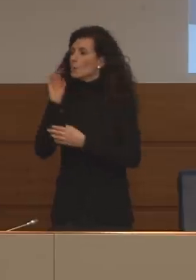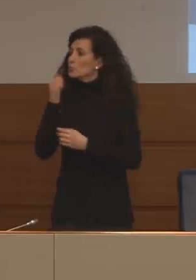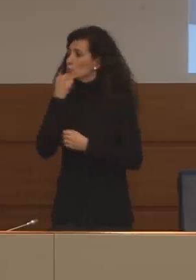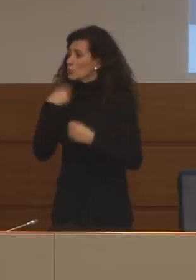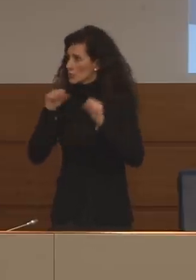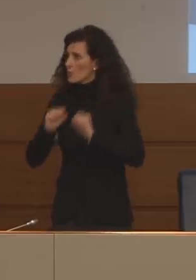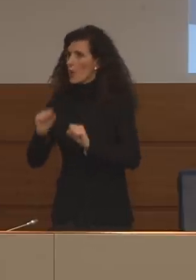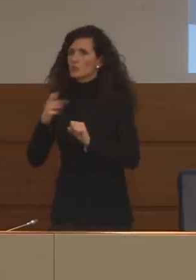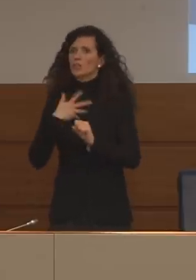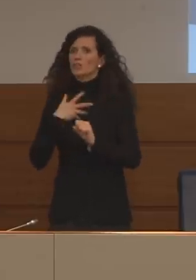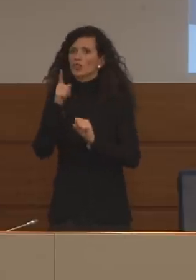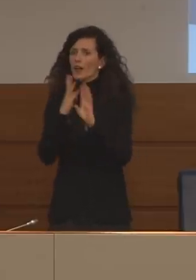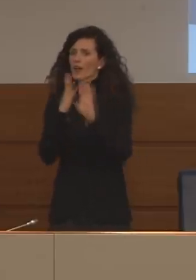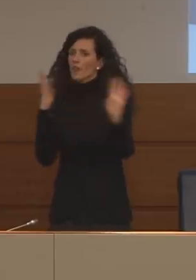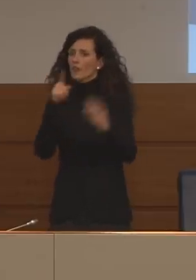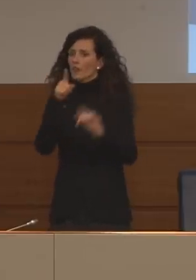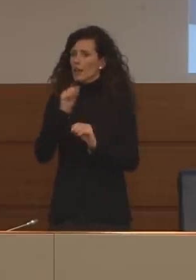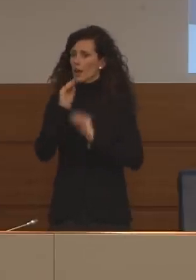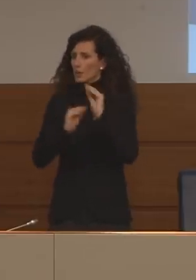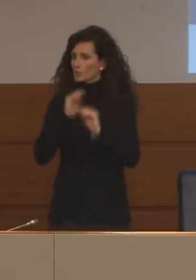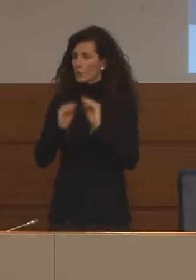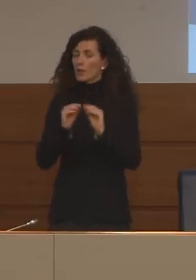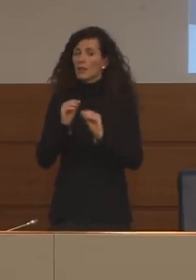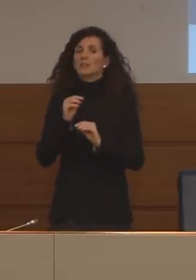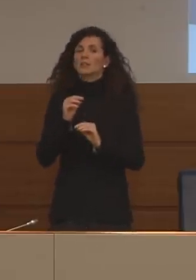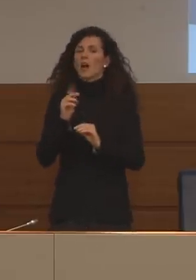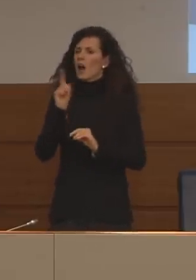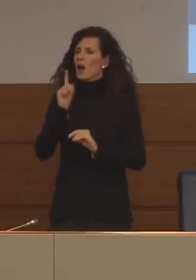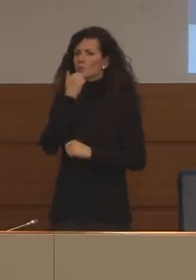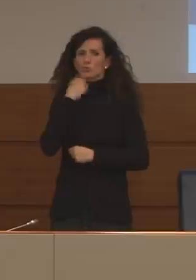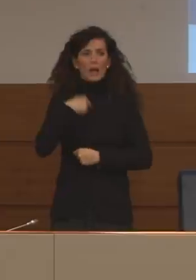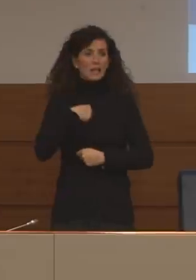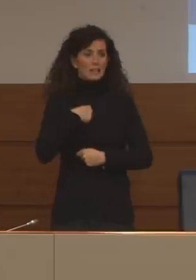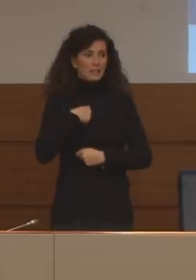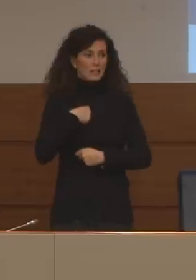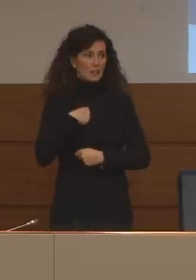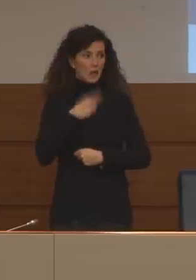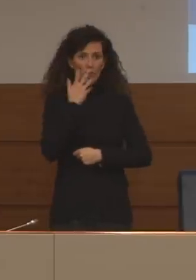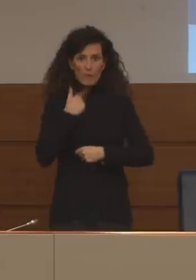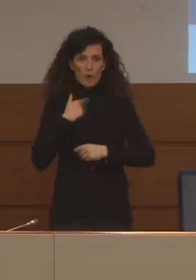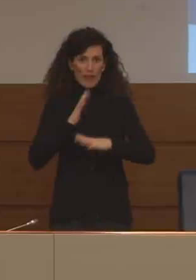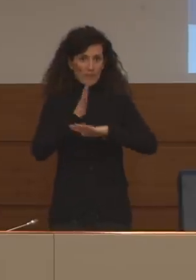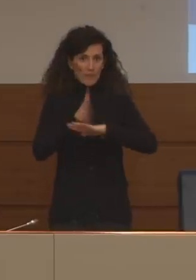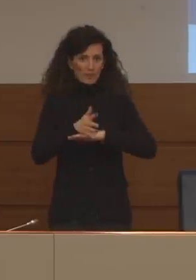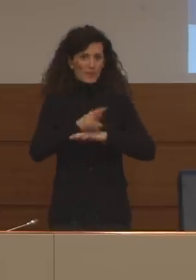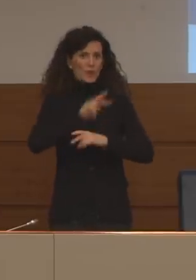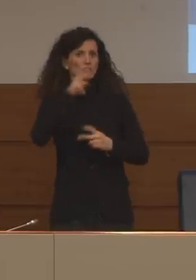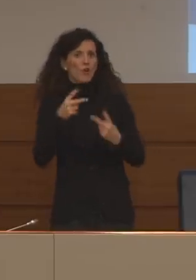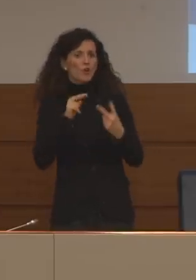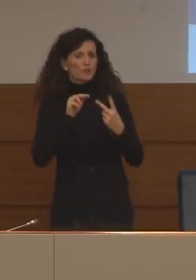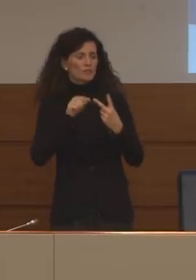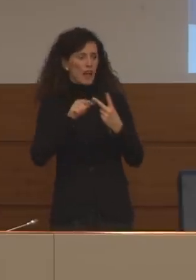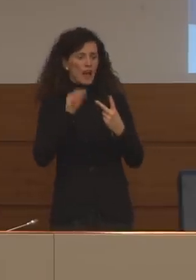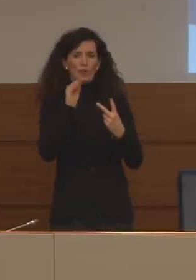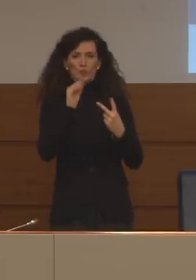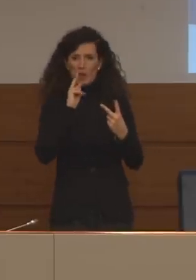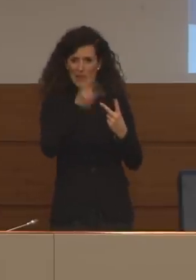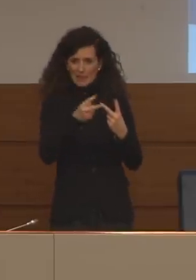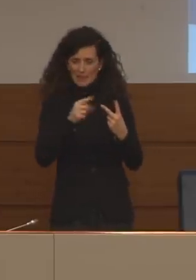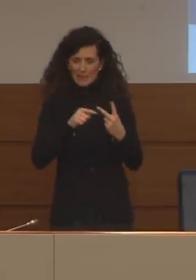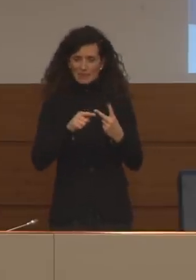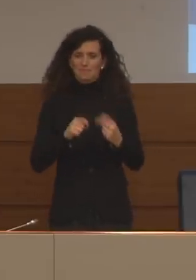dovevo terminare con un intervento no c'era ancora una parte dell'intervento allora